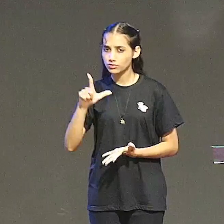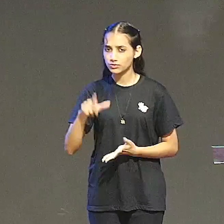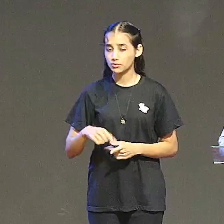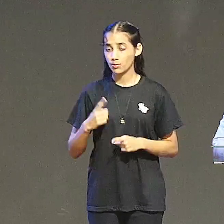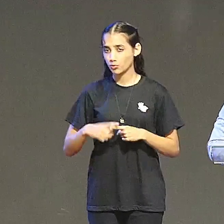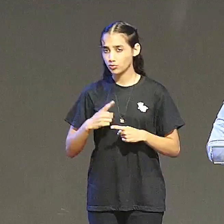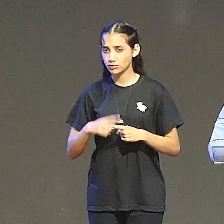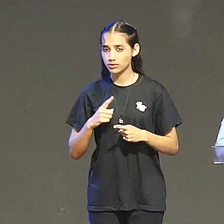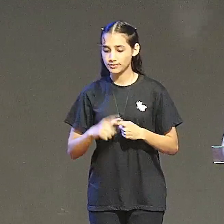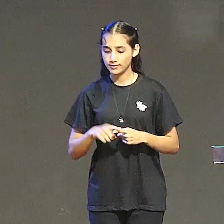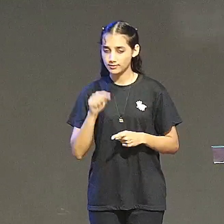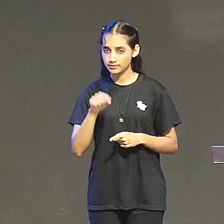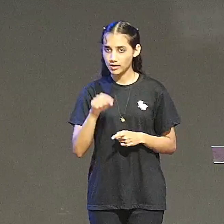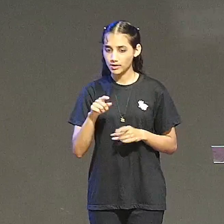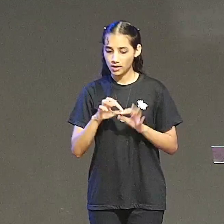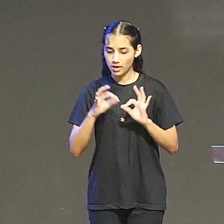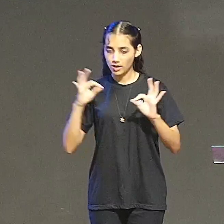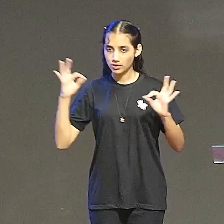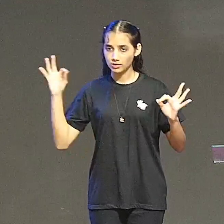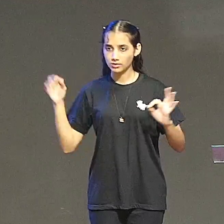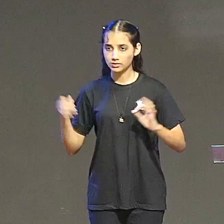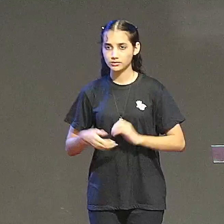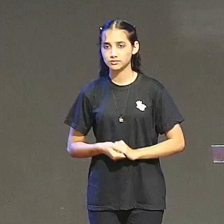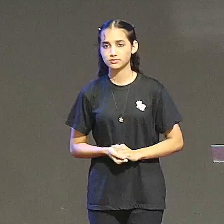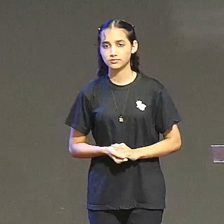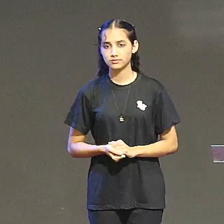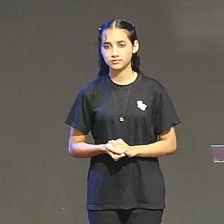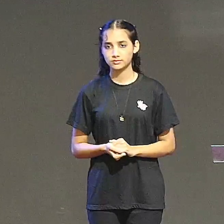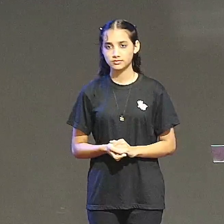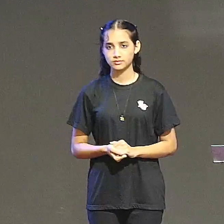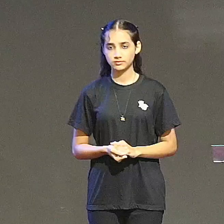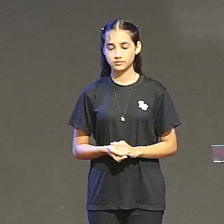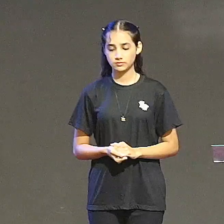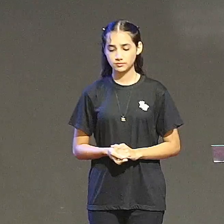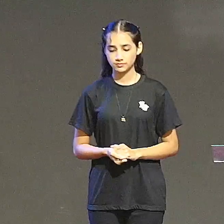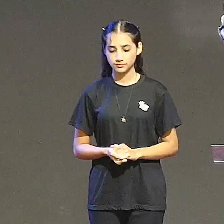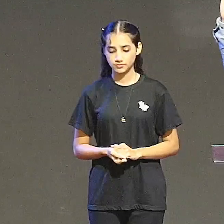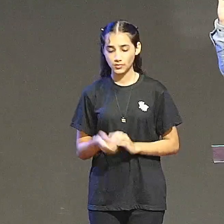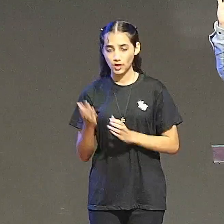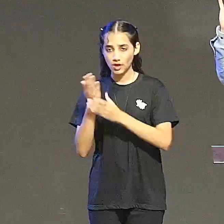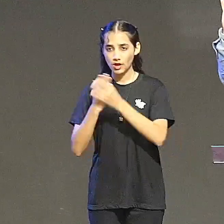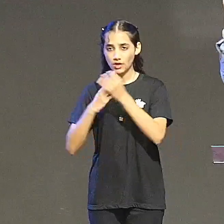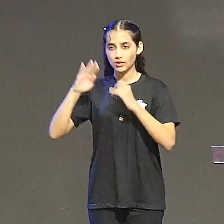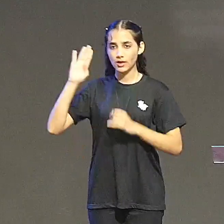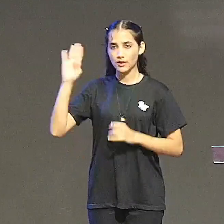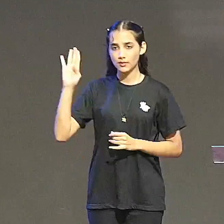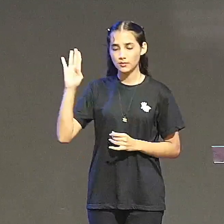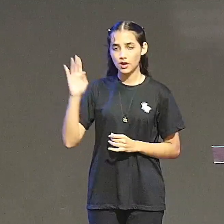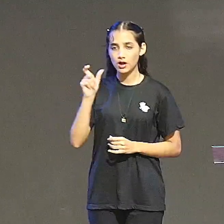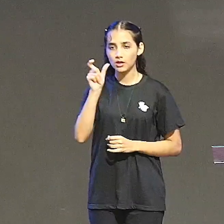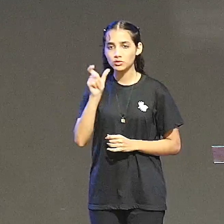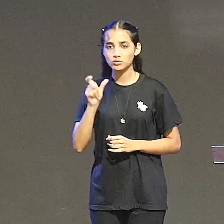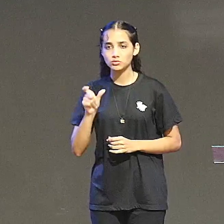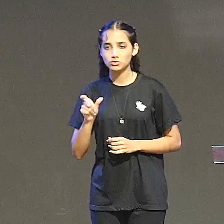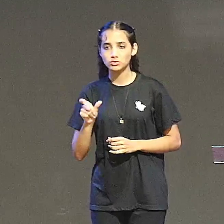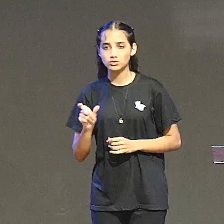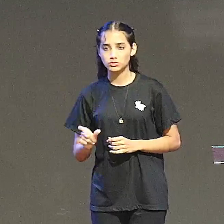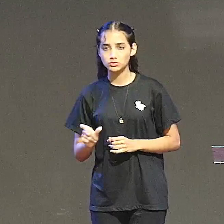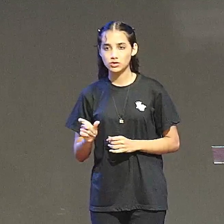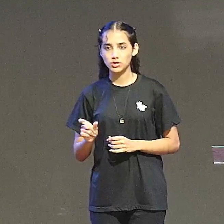muito grande né quem acha que daria uma volta no planeta levanta a mão quem acha que daria mais de uma volta